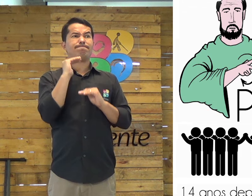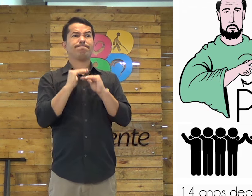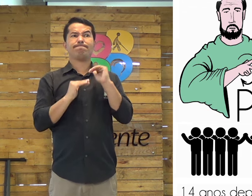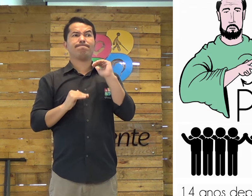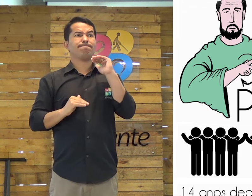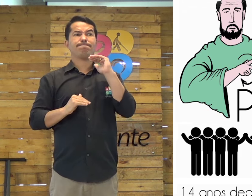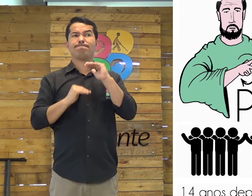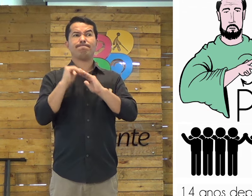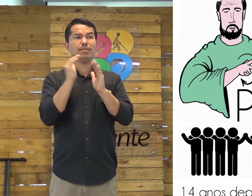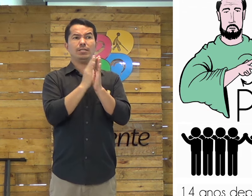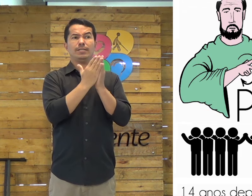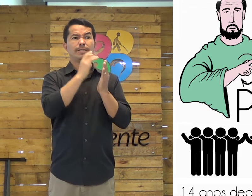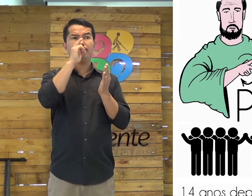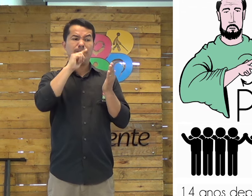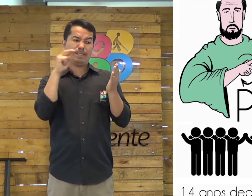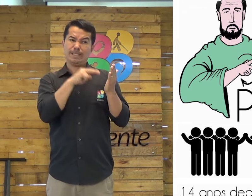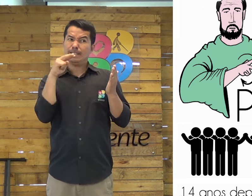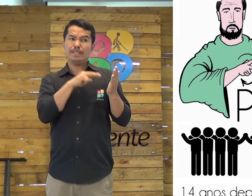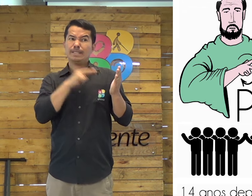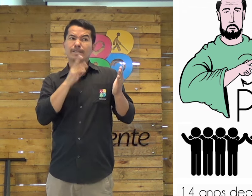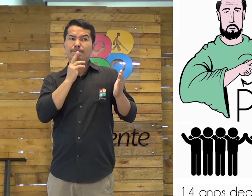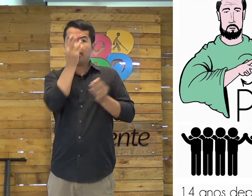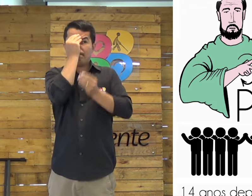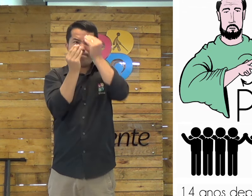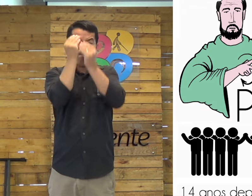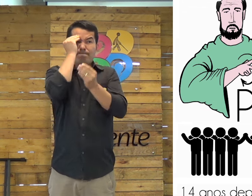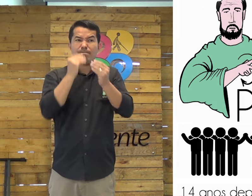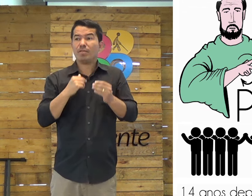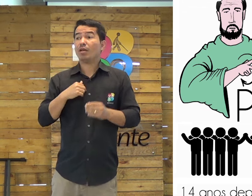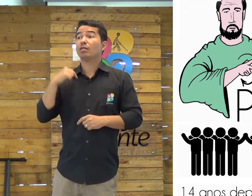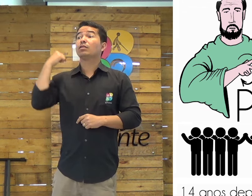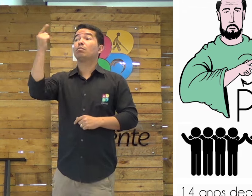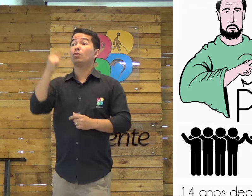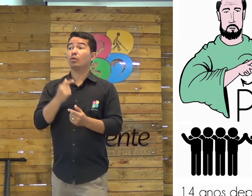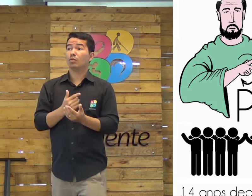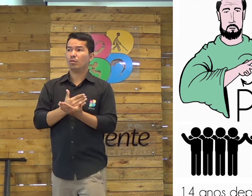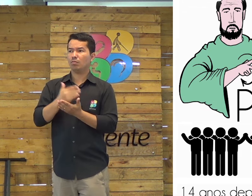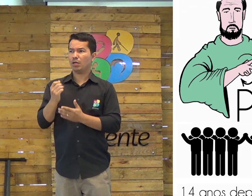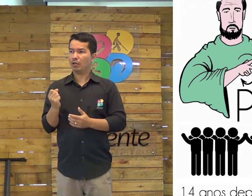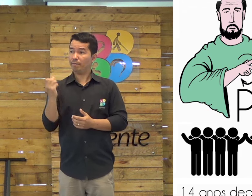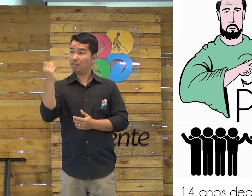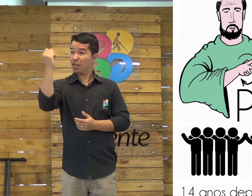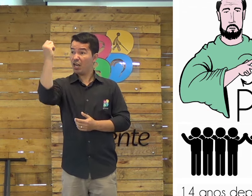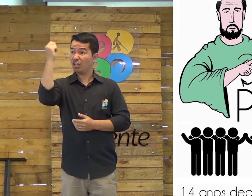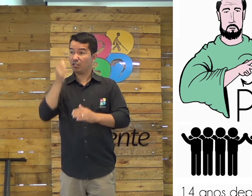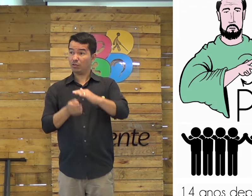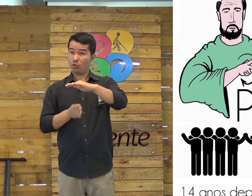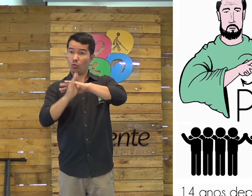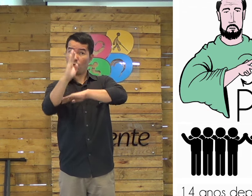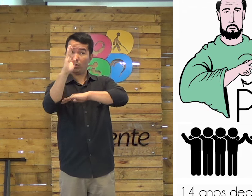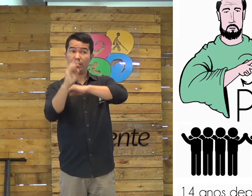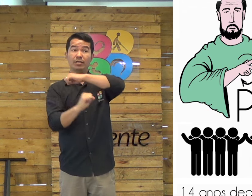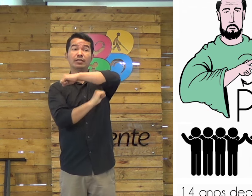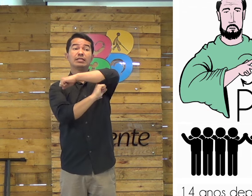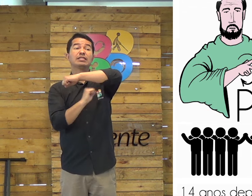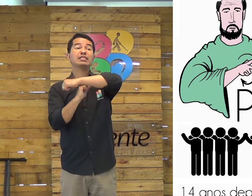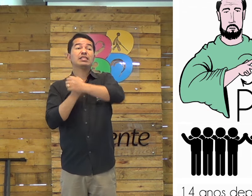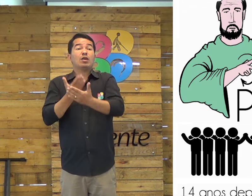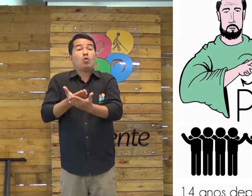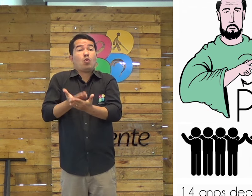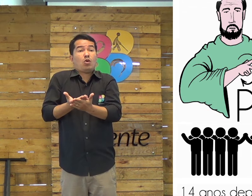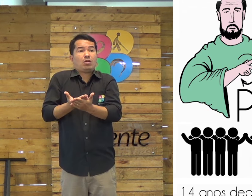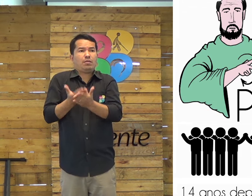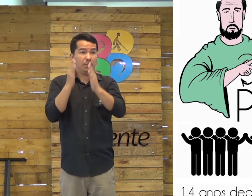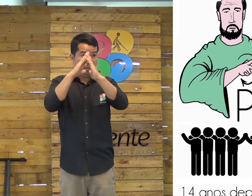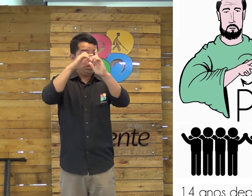ele virou profissional, porque ele sabia de tudo da palavra de Deus. Ele tinha estudado, tinha memorizado. Quando ele começou a